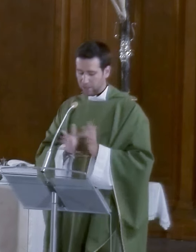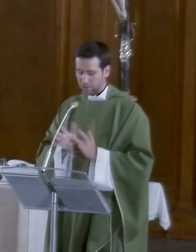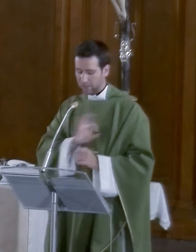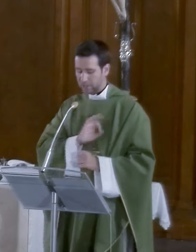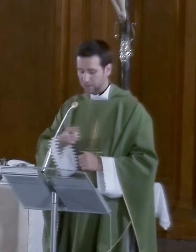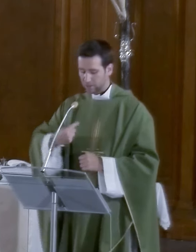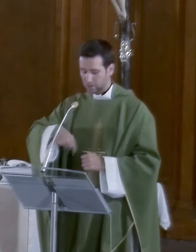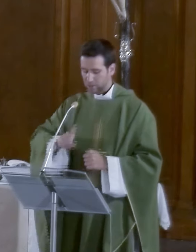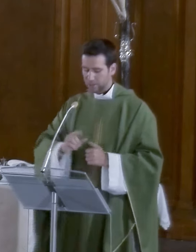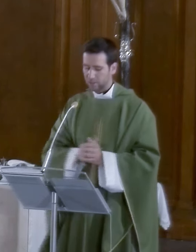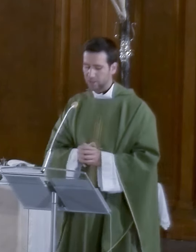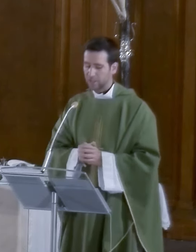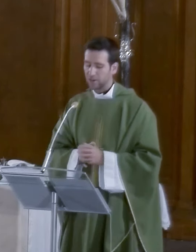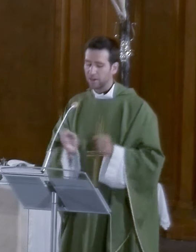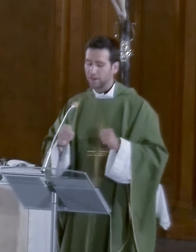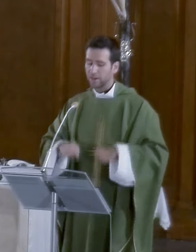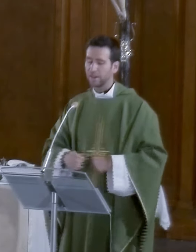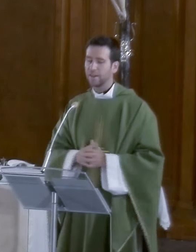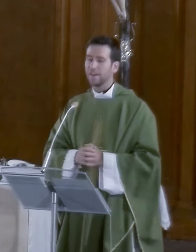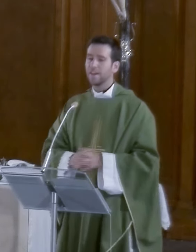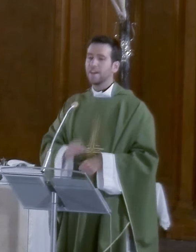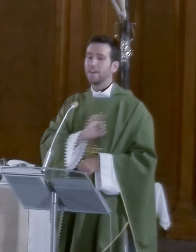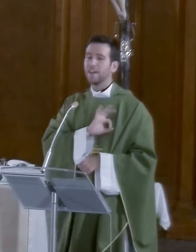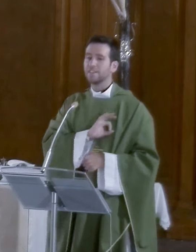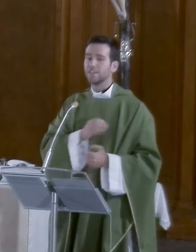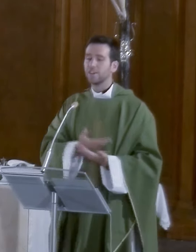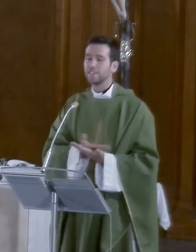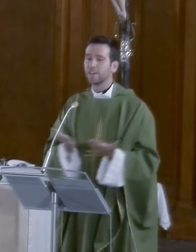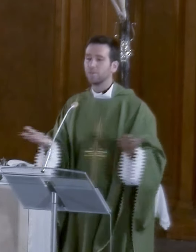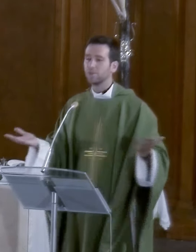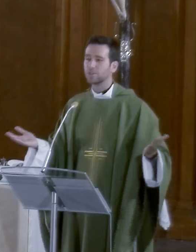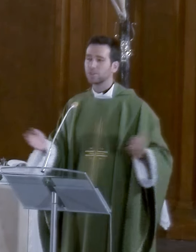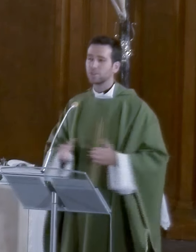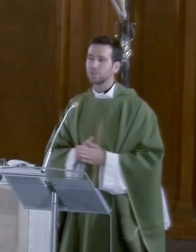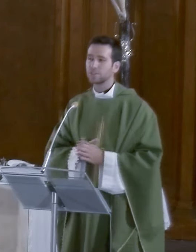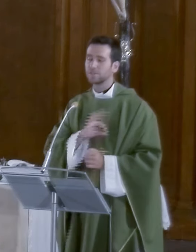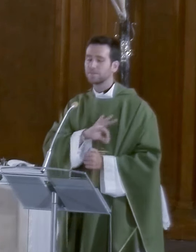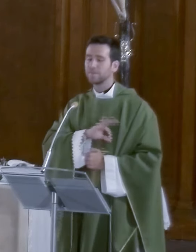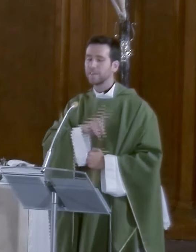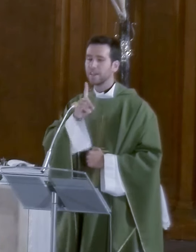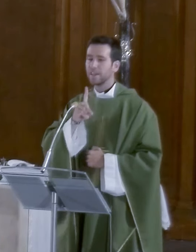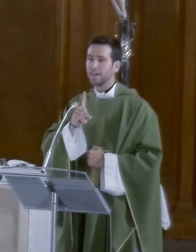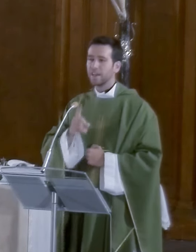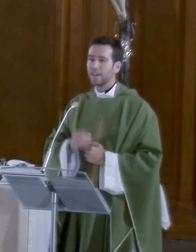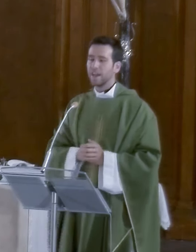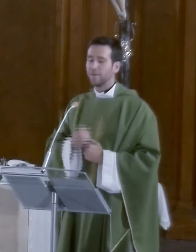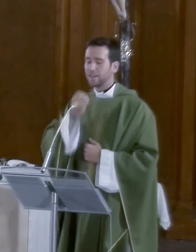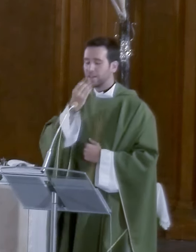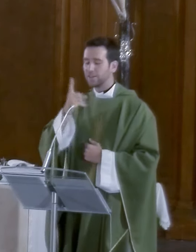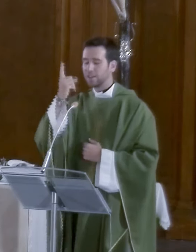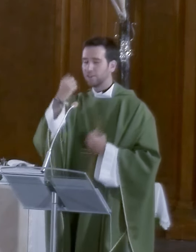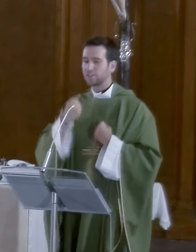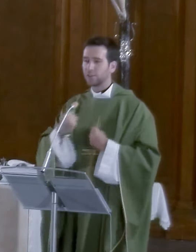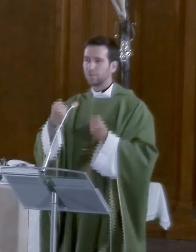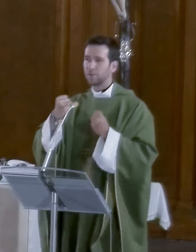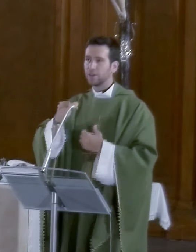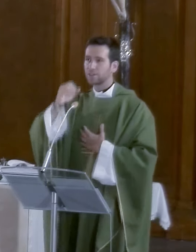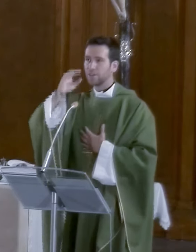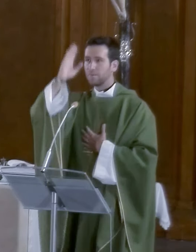Por Jesucristo nuestro Señor. El Señor esté con vosotros. La bendición de